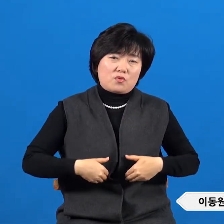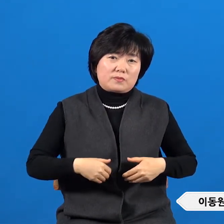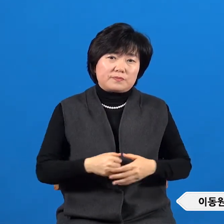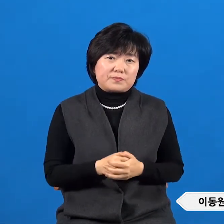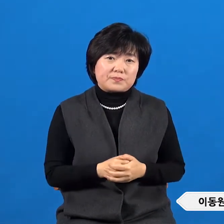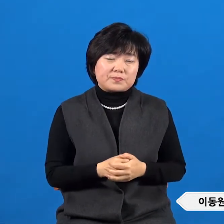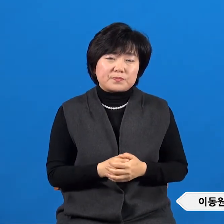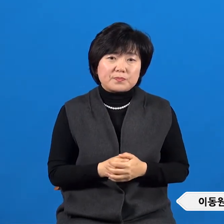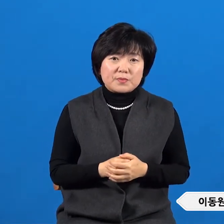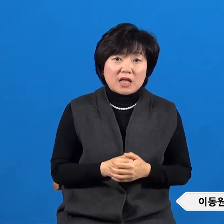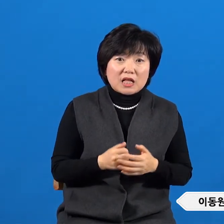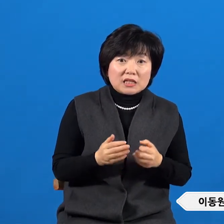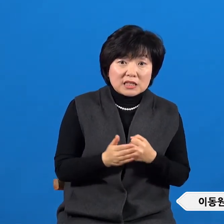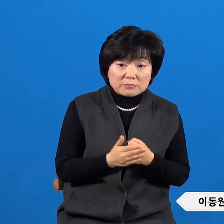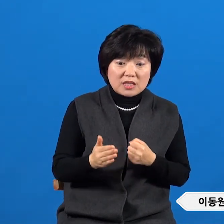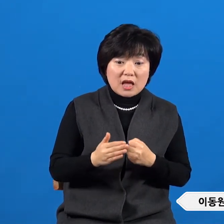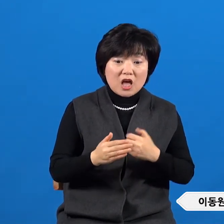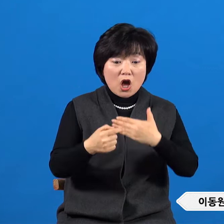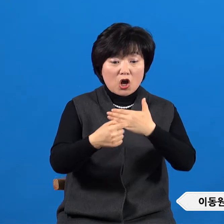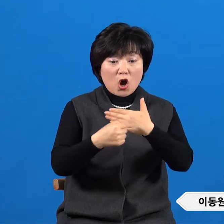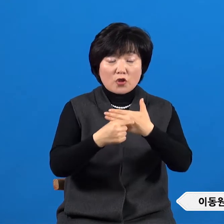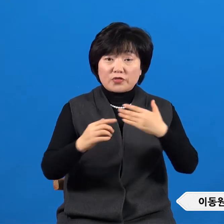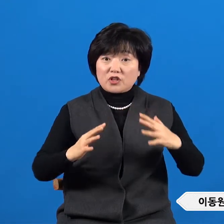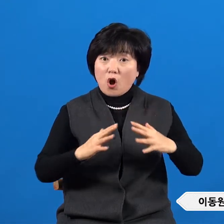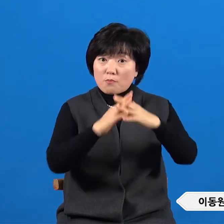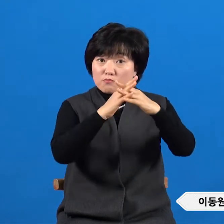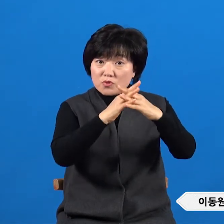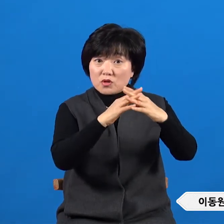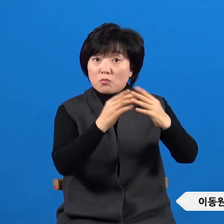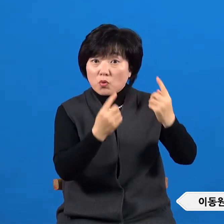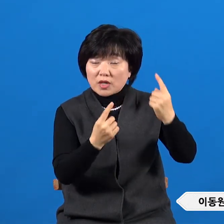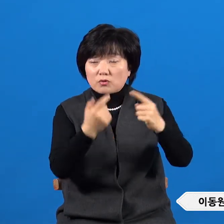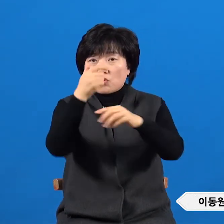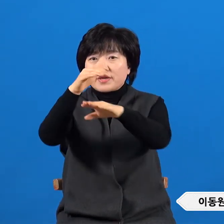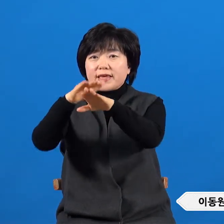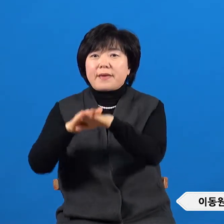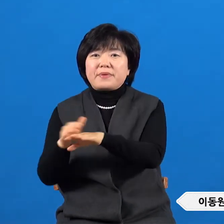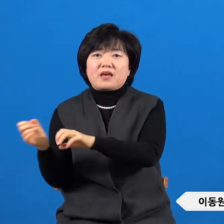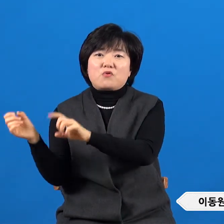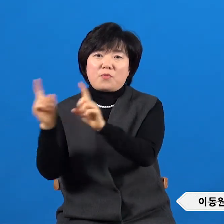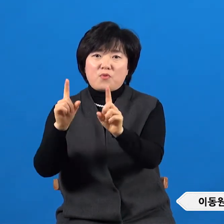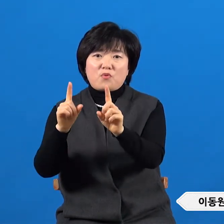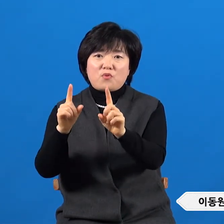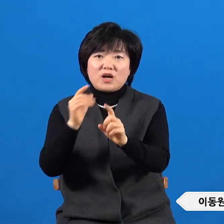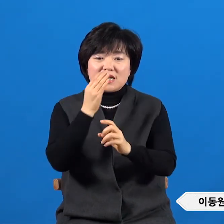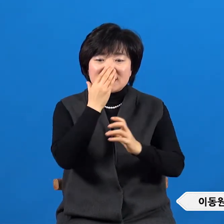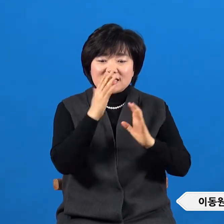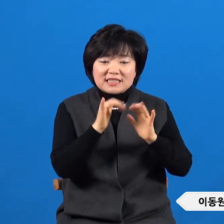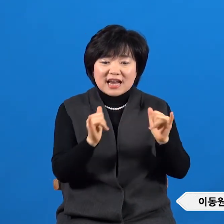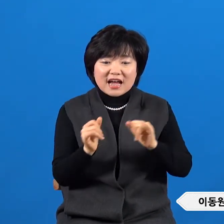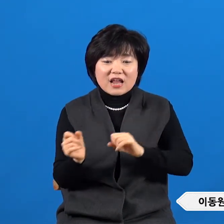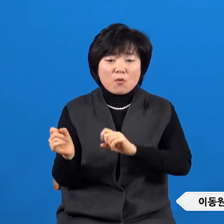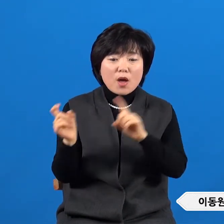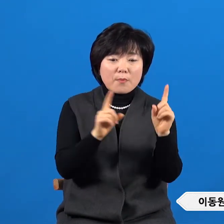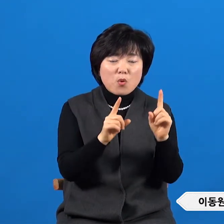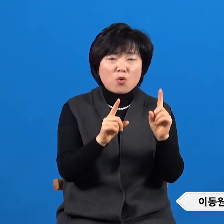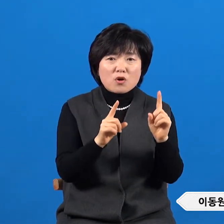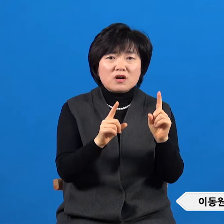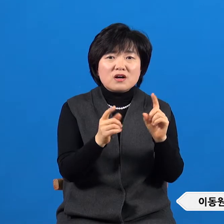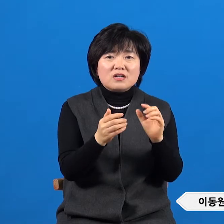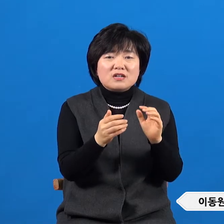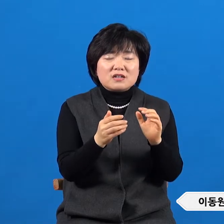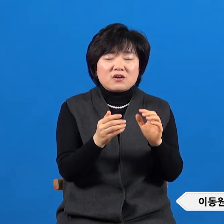하나였습니다. 중요한 것은 그렇기 때문에 건물 그 자체보다도 예배의 회복입니다. 이스라엘 회복의